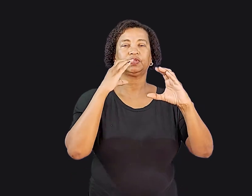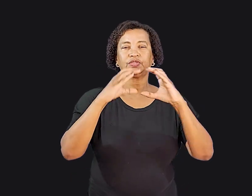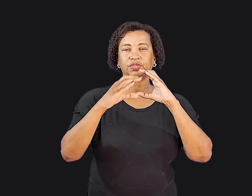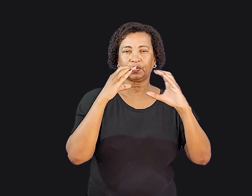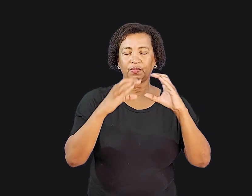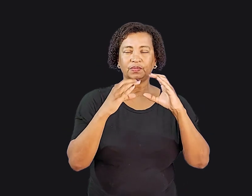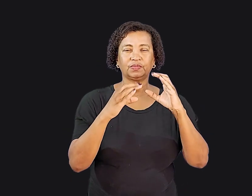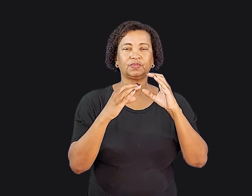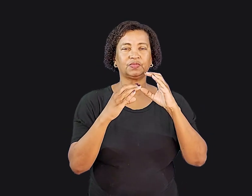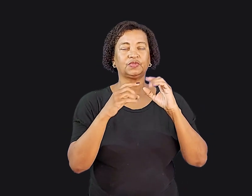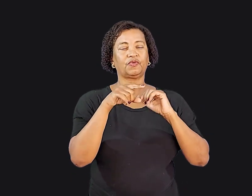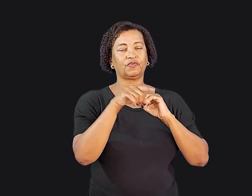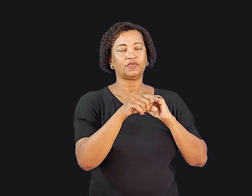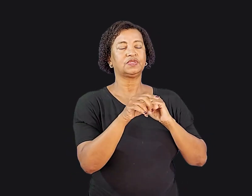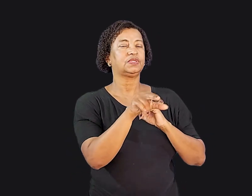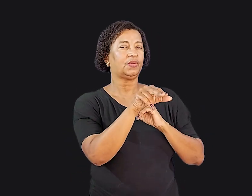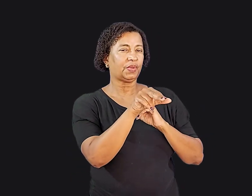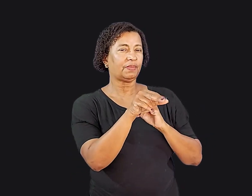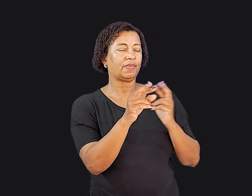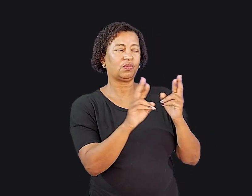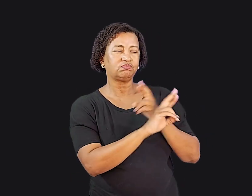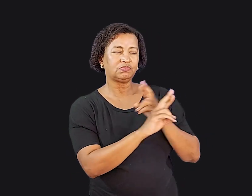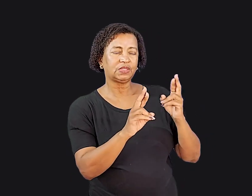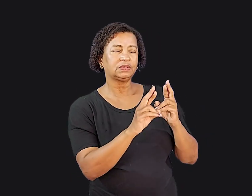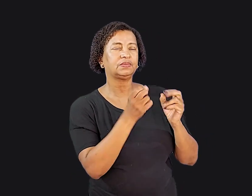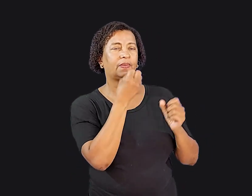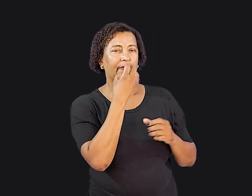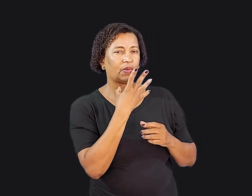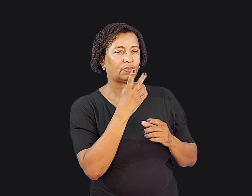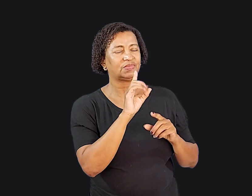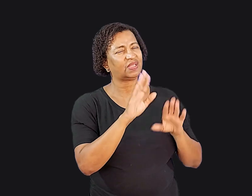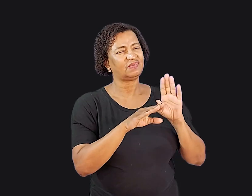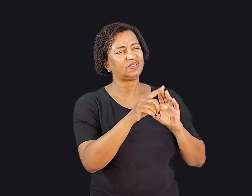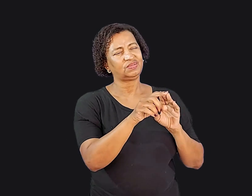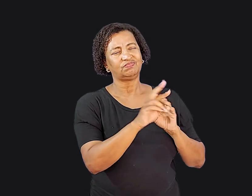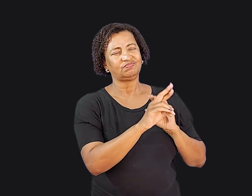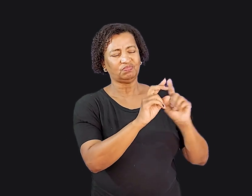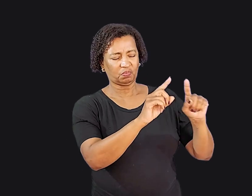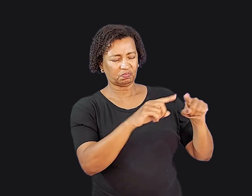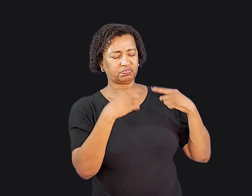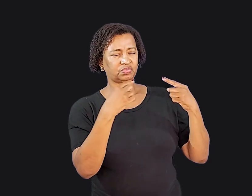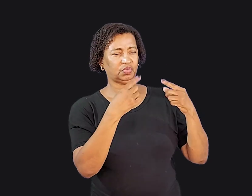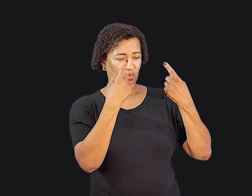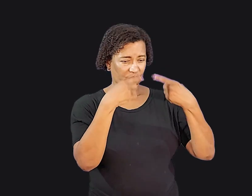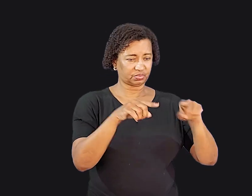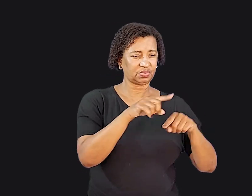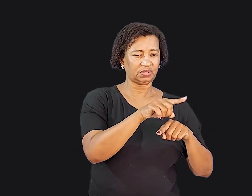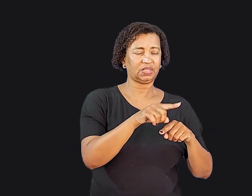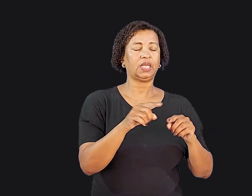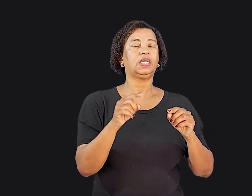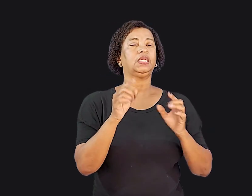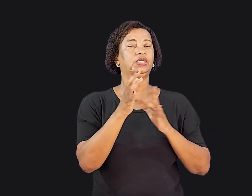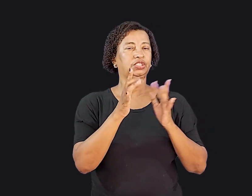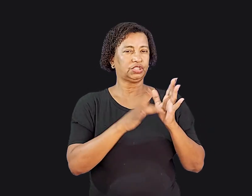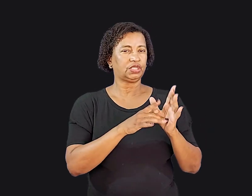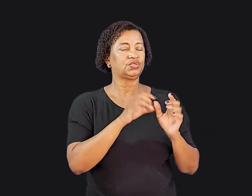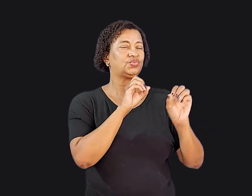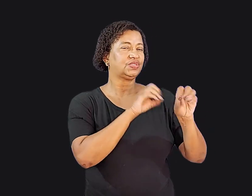entre você e um irmão que, na sua maneira de ver, ofendeu você. Ele dá a receita para o acerto. Se você não amar seu